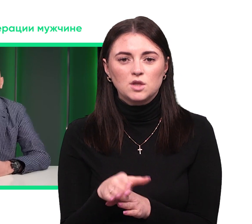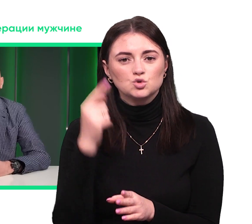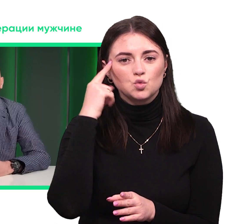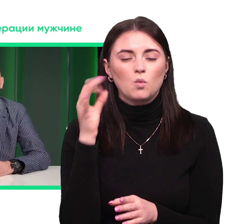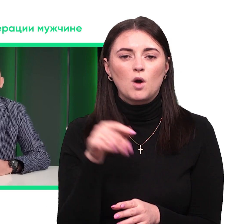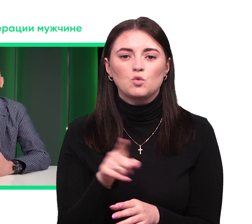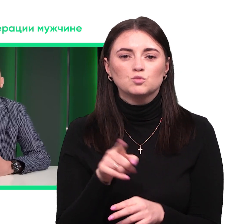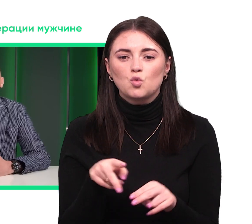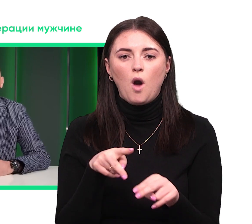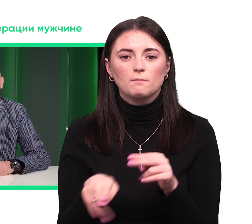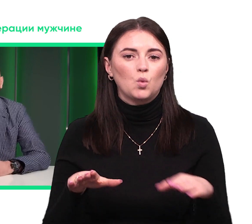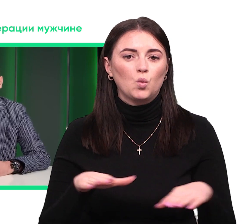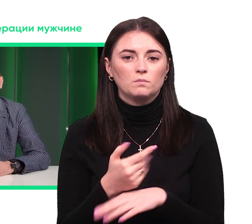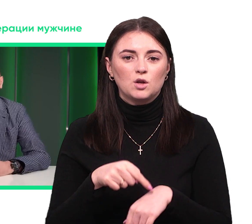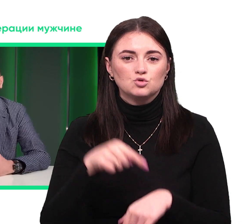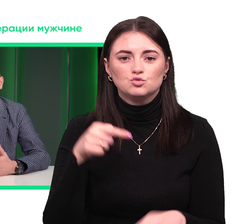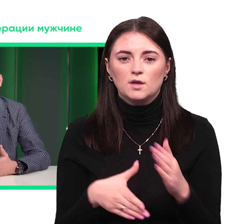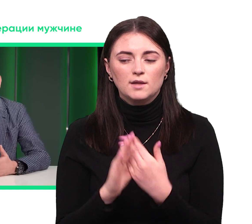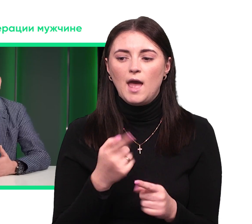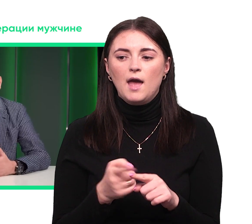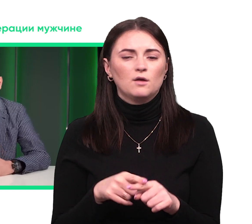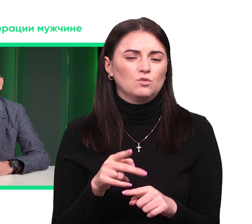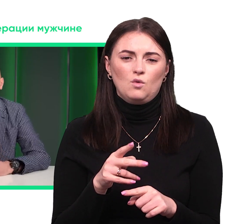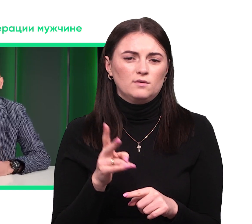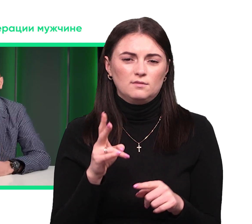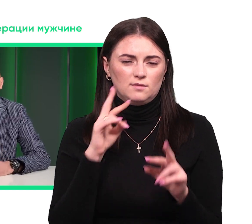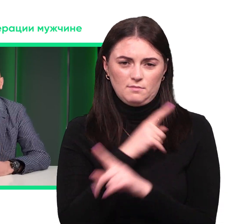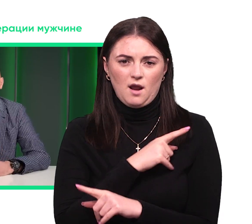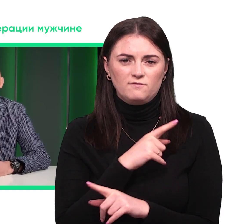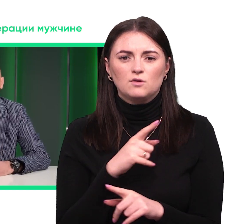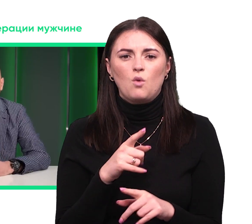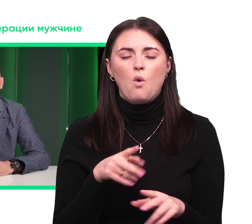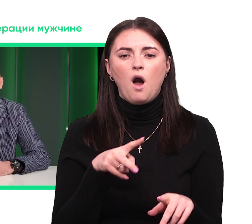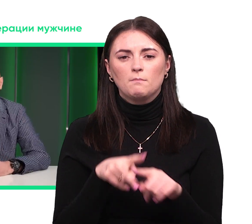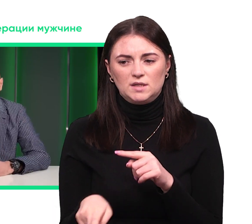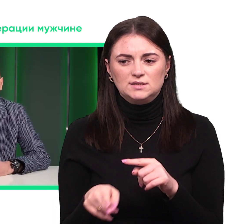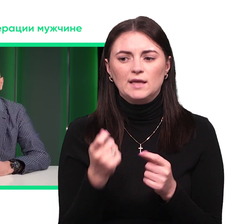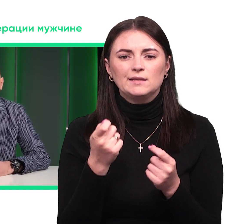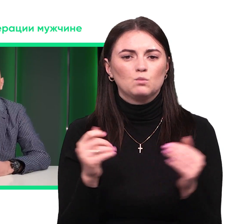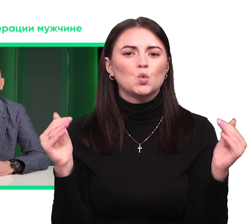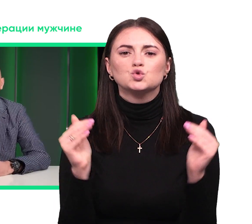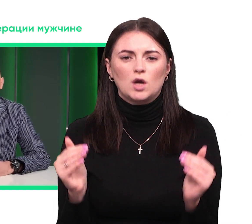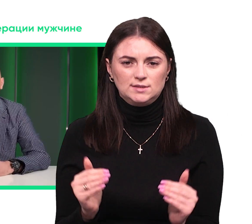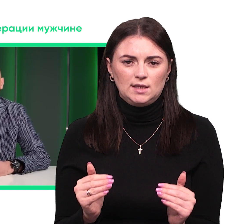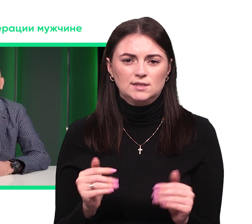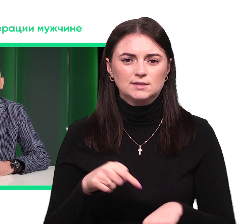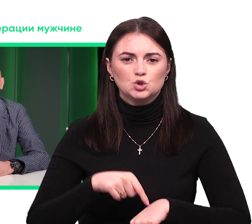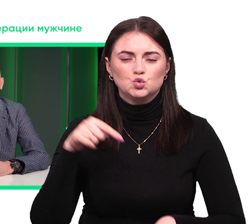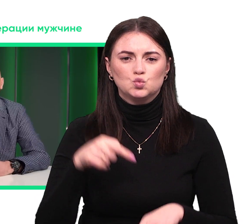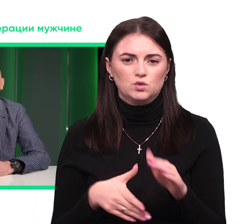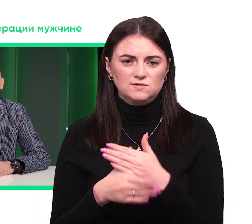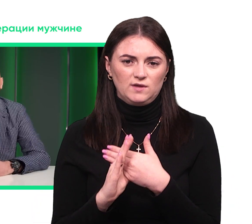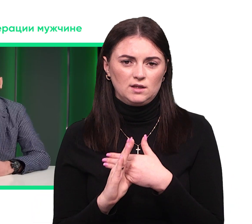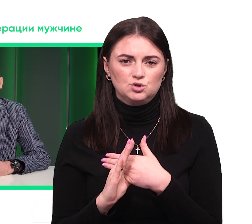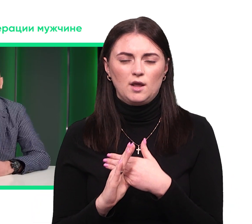том, что обрезание уберет чувствительность полового члена, это не совсем правильно. Обрезание, безусловно, немножко снизит чувствительность полового